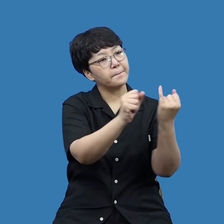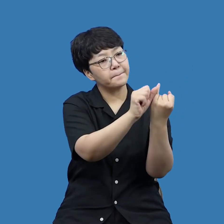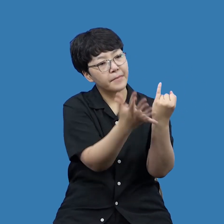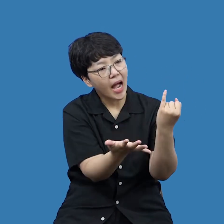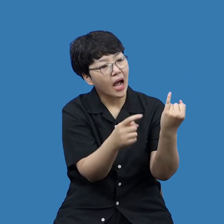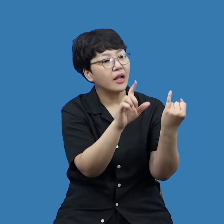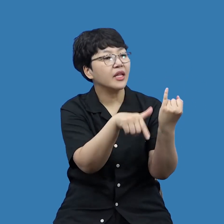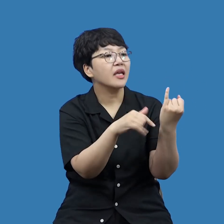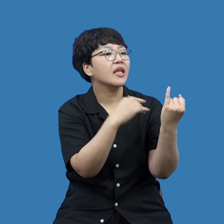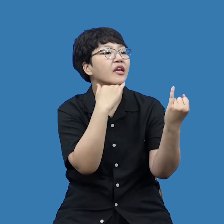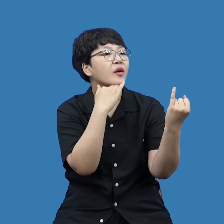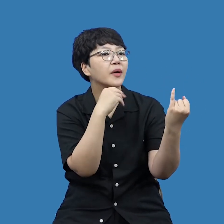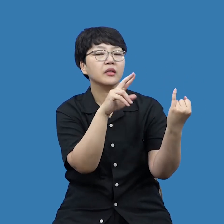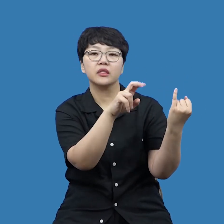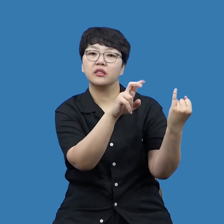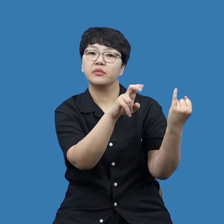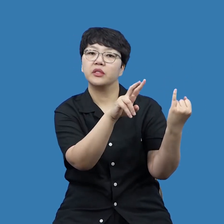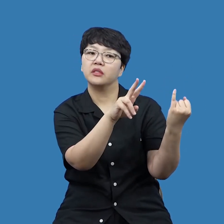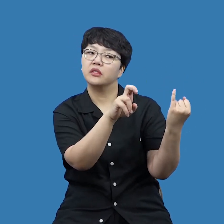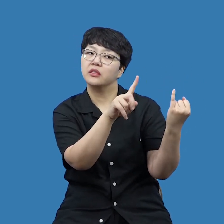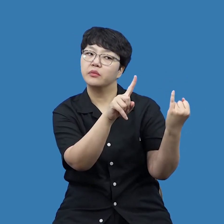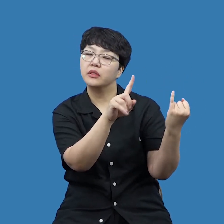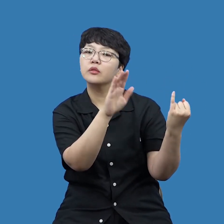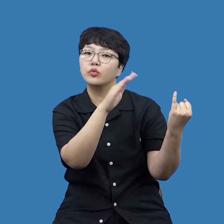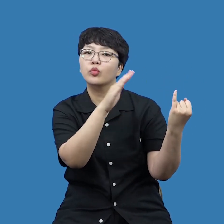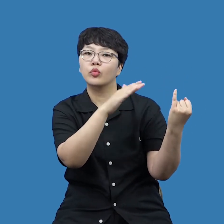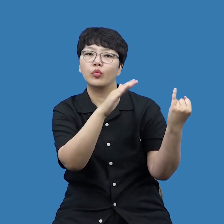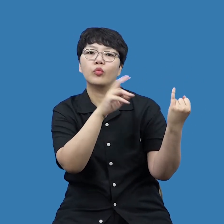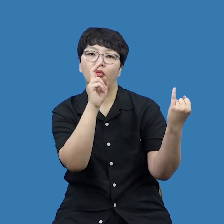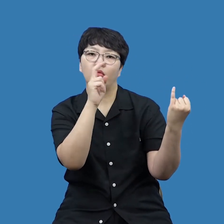그리고 남편을 잃어버린 거예요. 과부가 된 거예요.